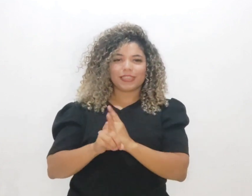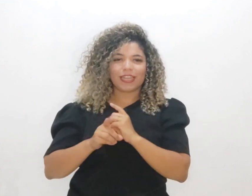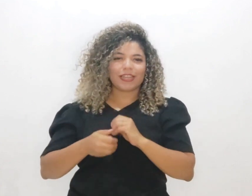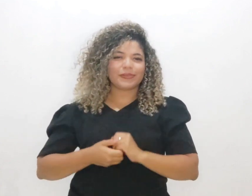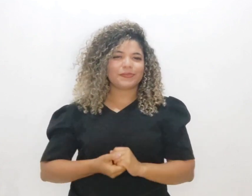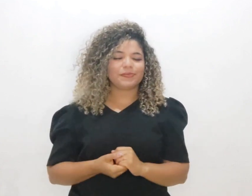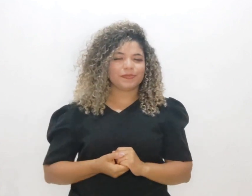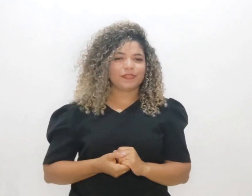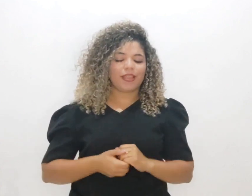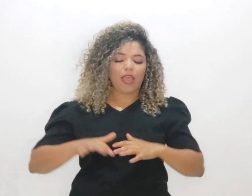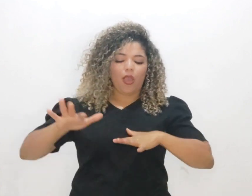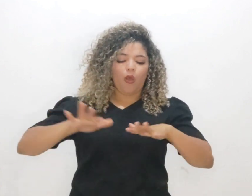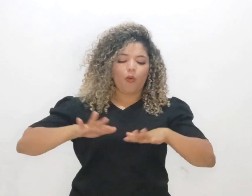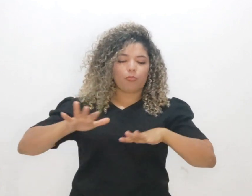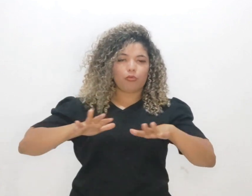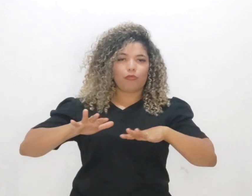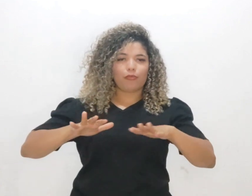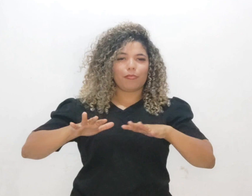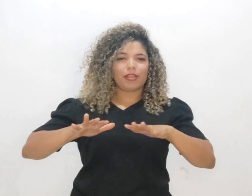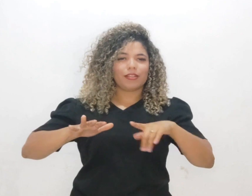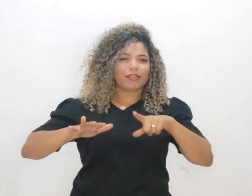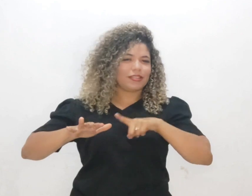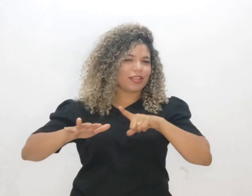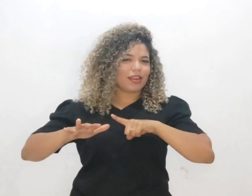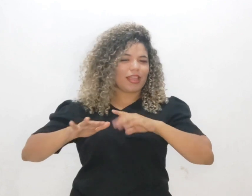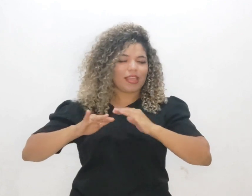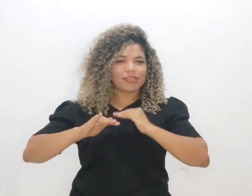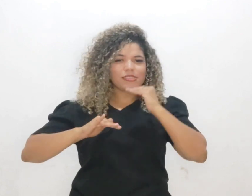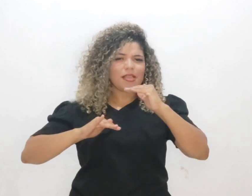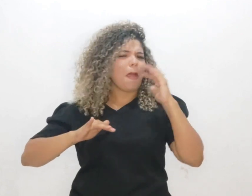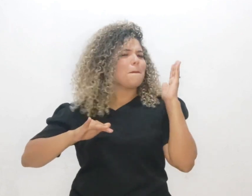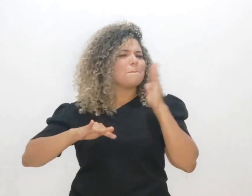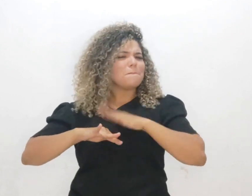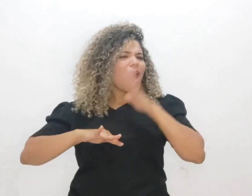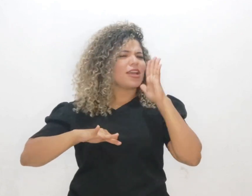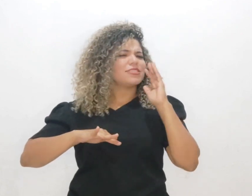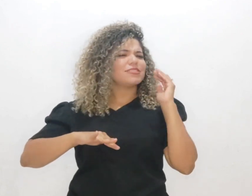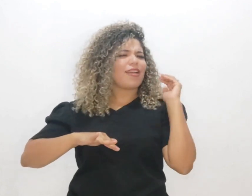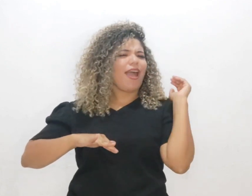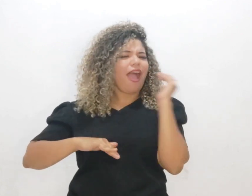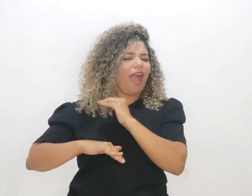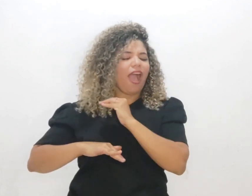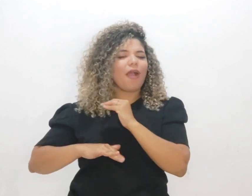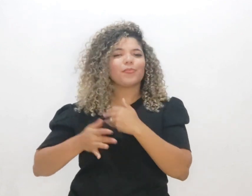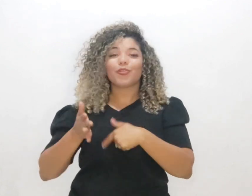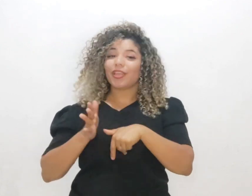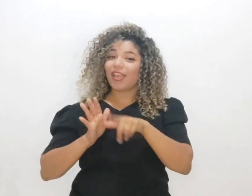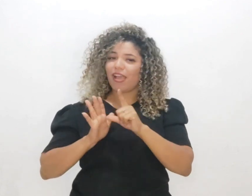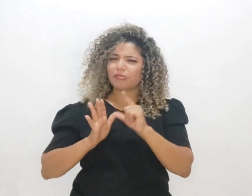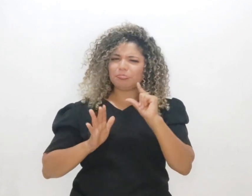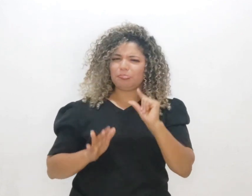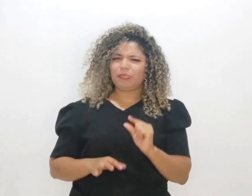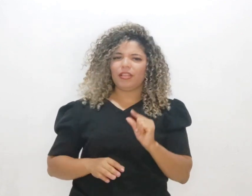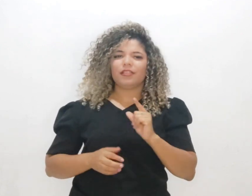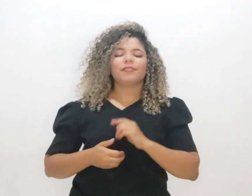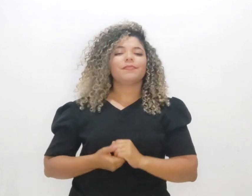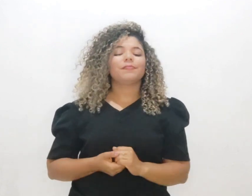e o movimento gerado, a parte de cima, é muito mais rápido do que o que vimos anteriormente, graças